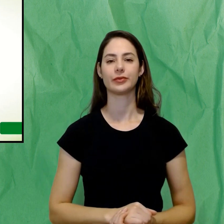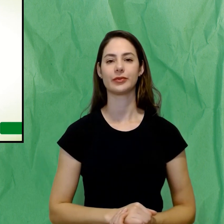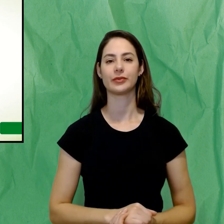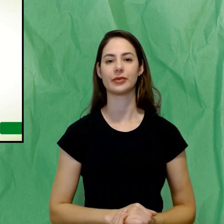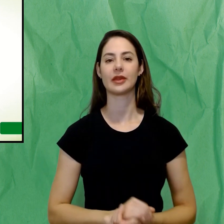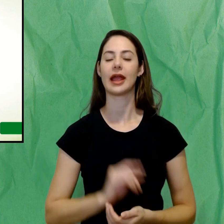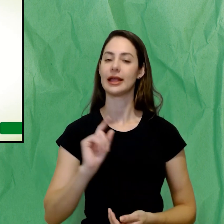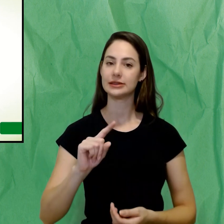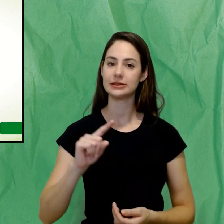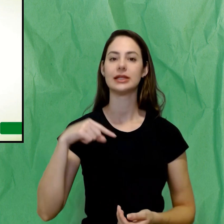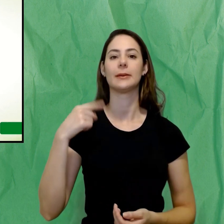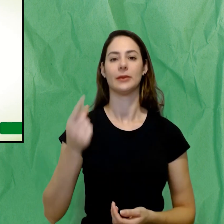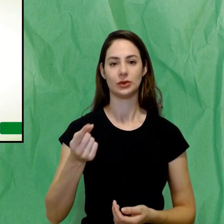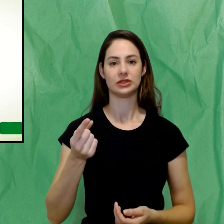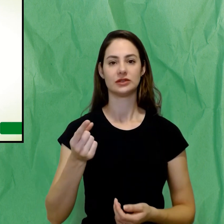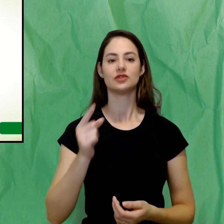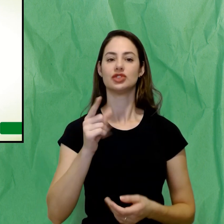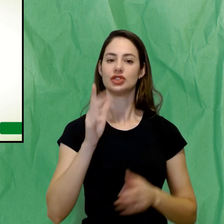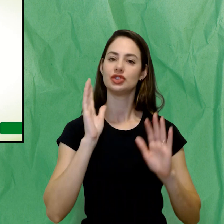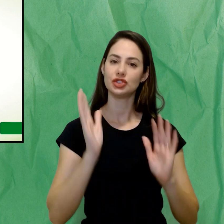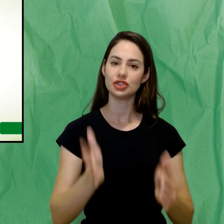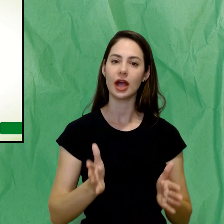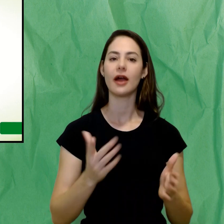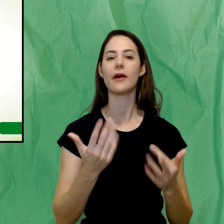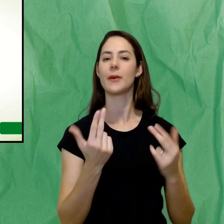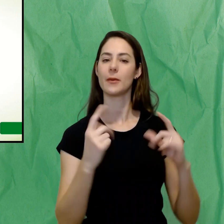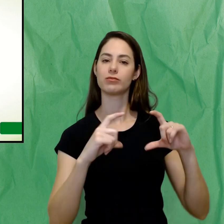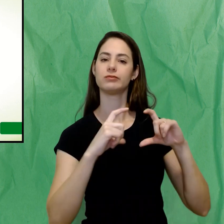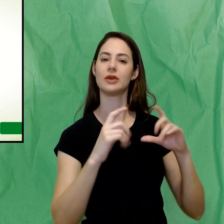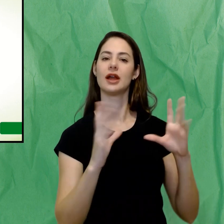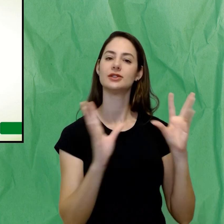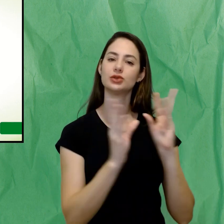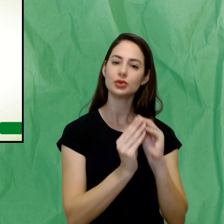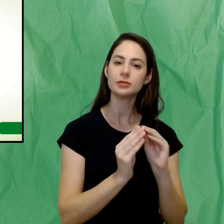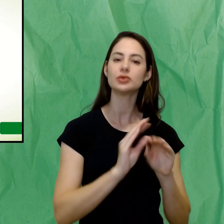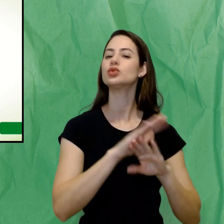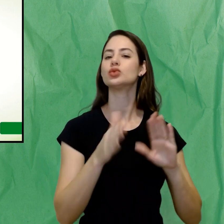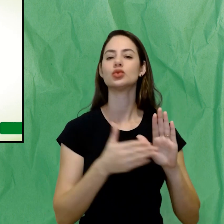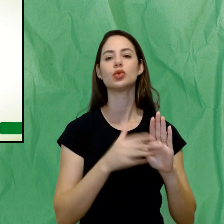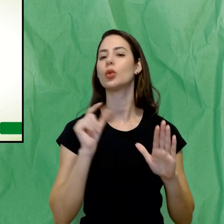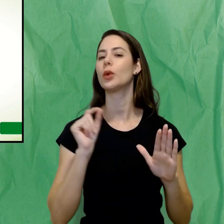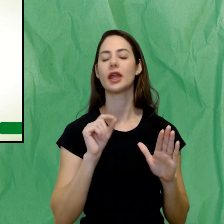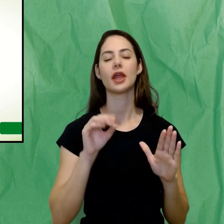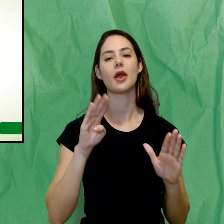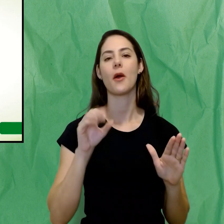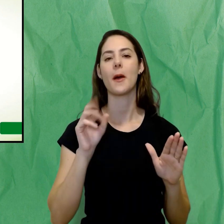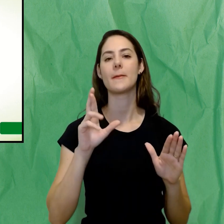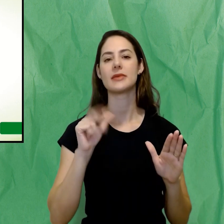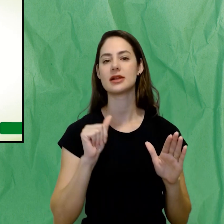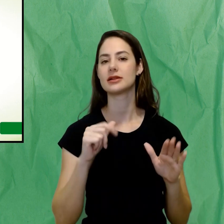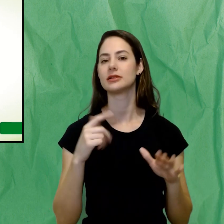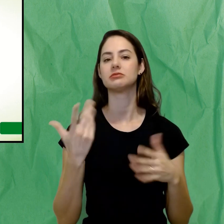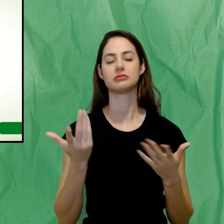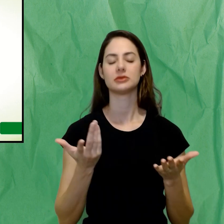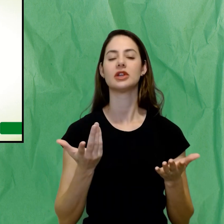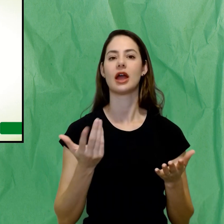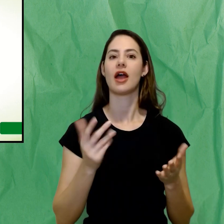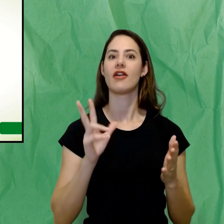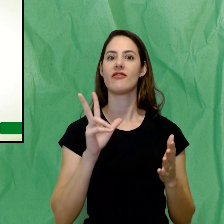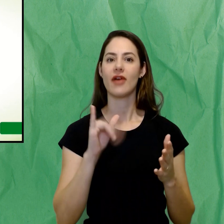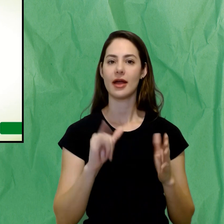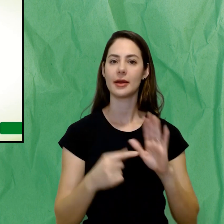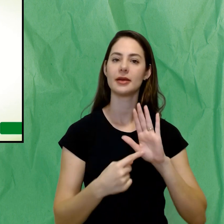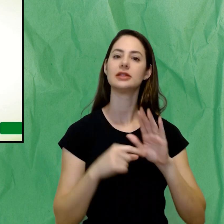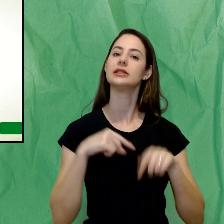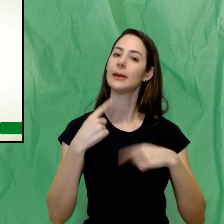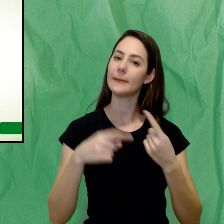resenhando. Depois, que você faz essa espécie de resumo, evidentemente você já direciona mais